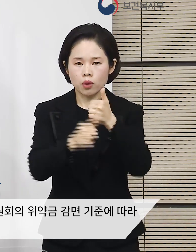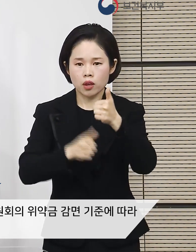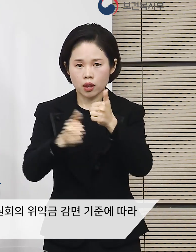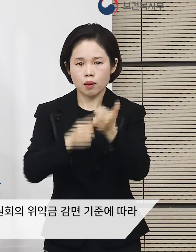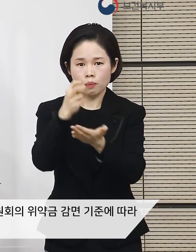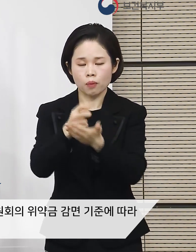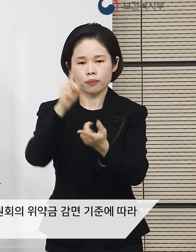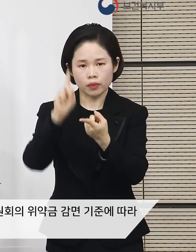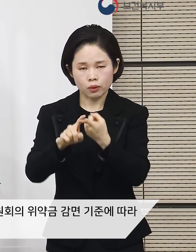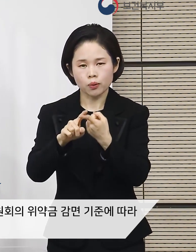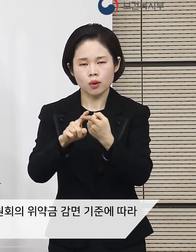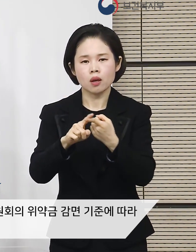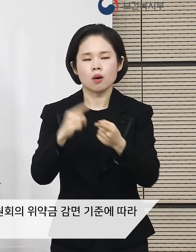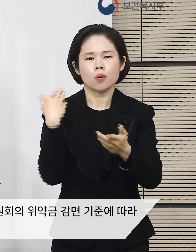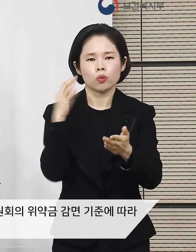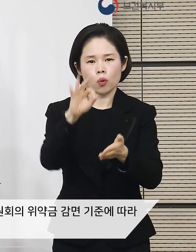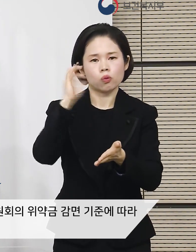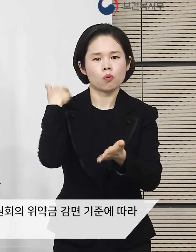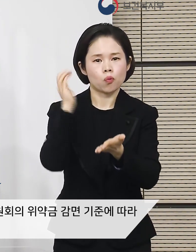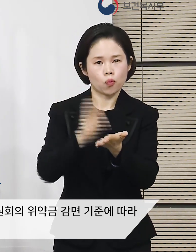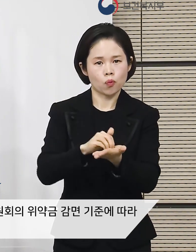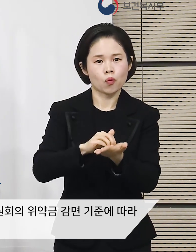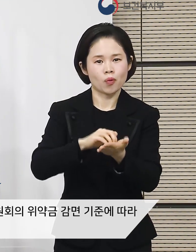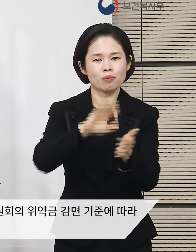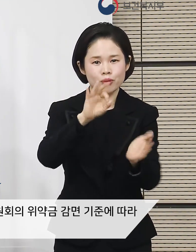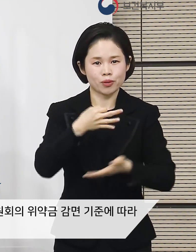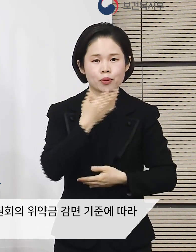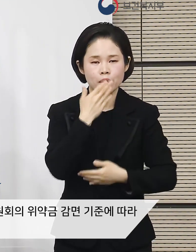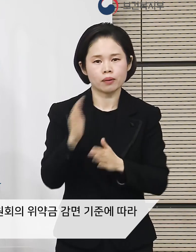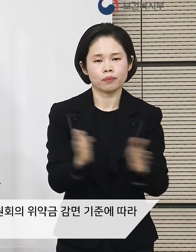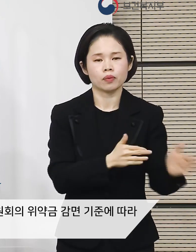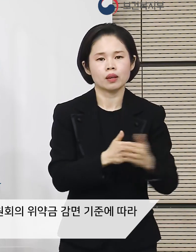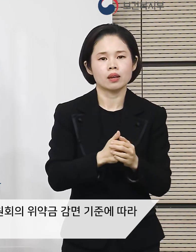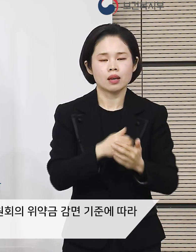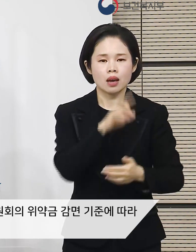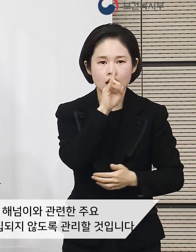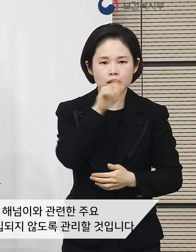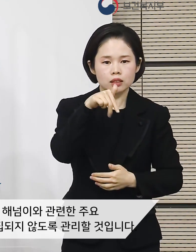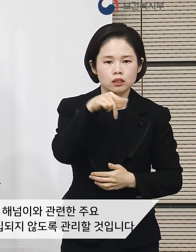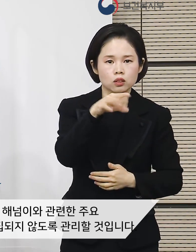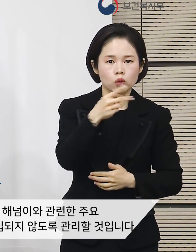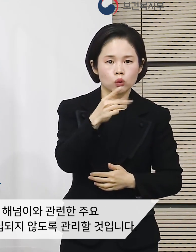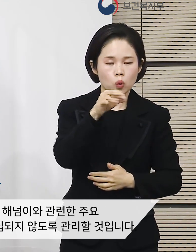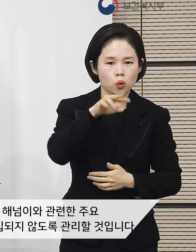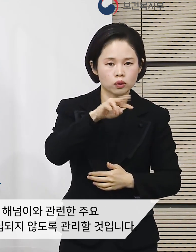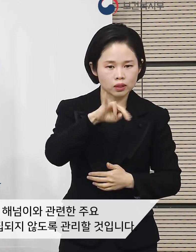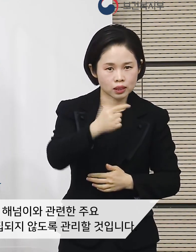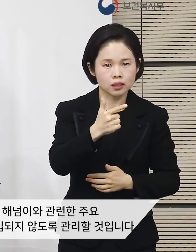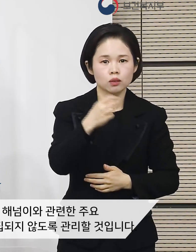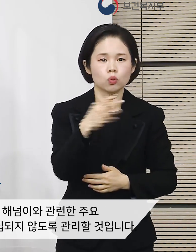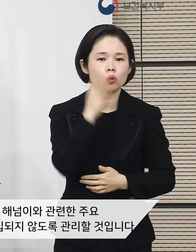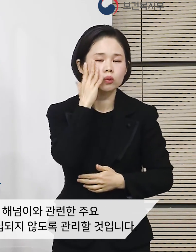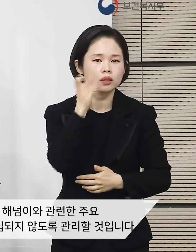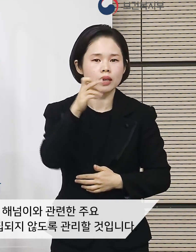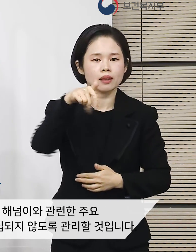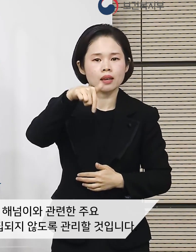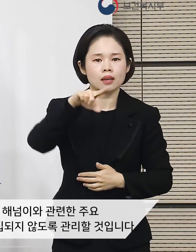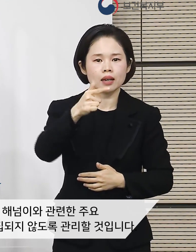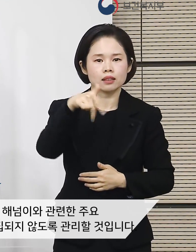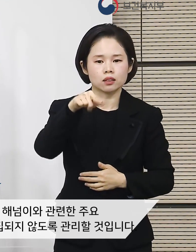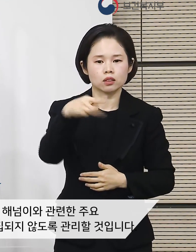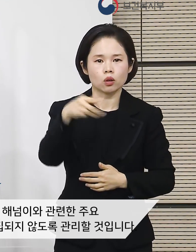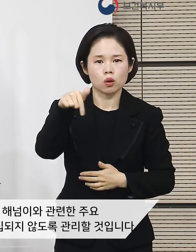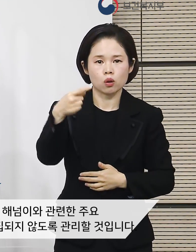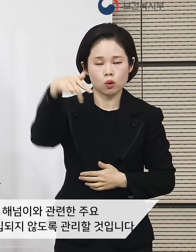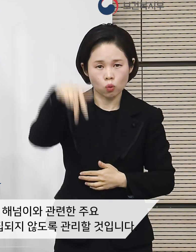기준에 따라 환불을 받을 수 있도록 대책을 마련할 것입니다. 강릉 정동진, 울산 간질곶,